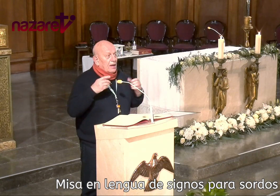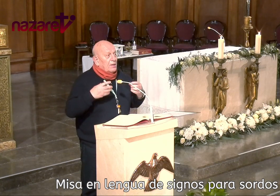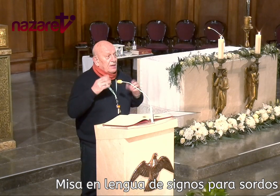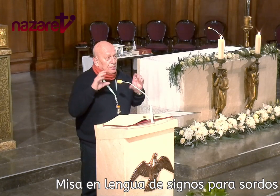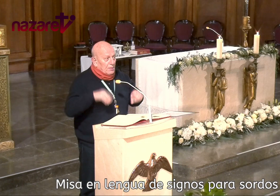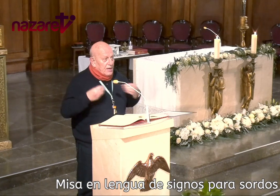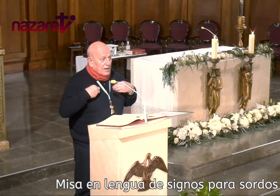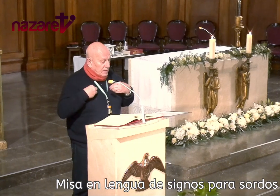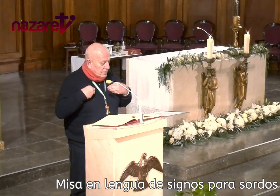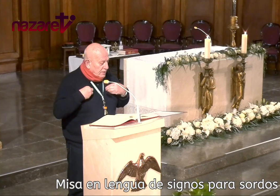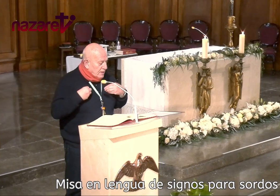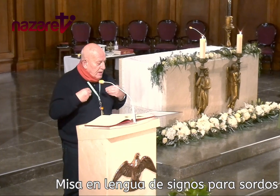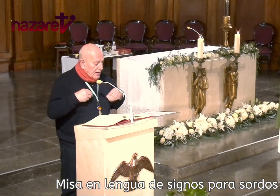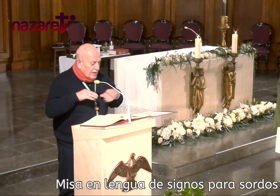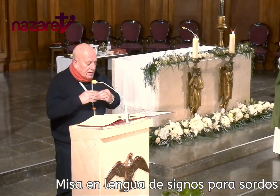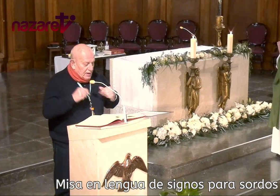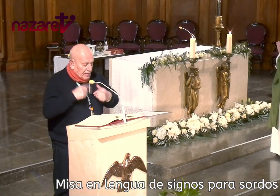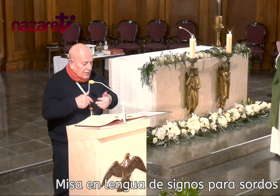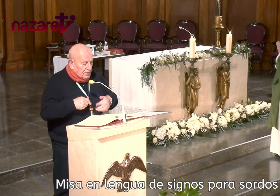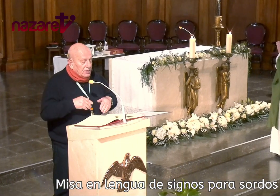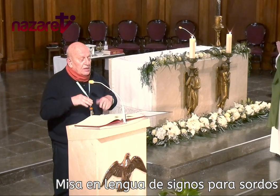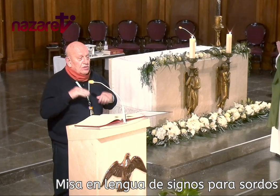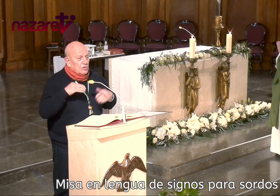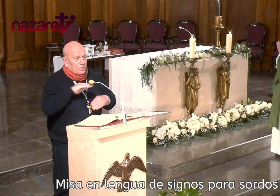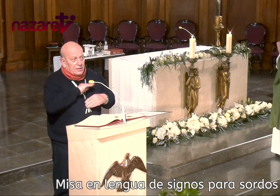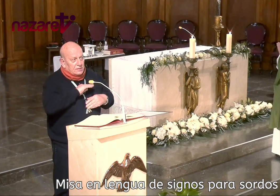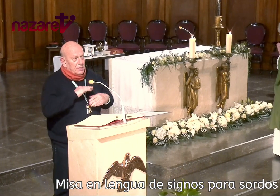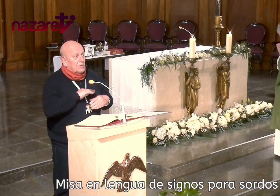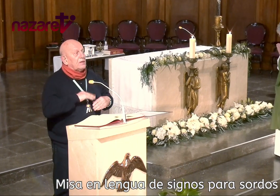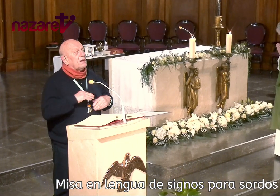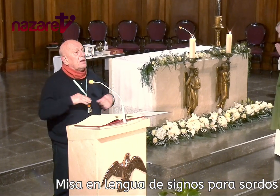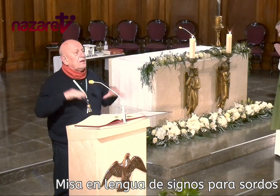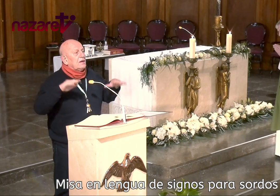vivían en tierra y sombras de muerte